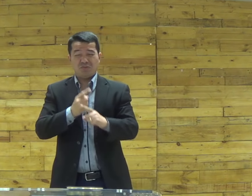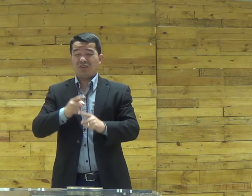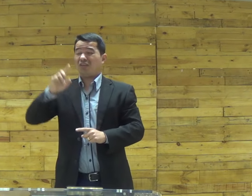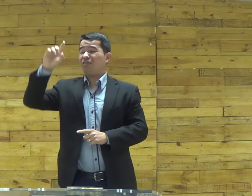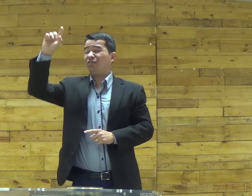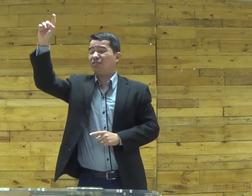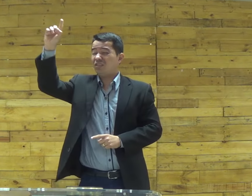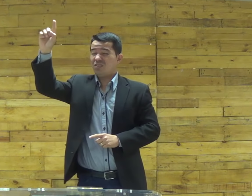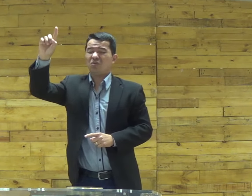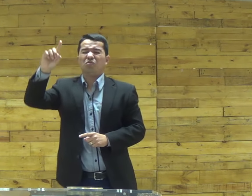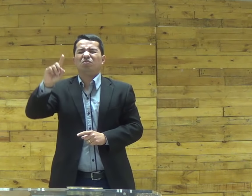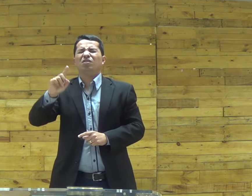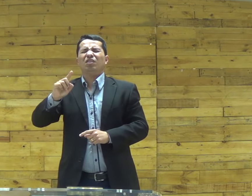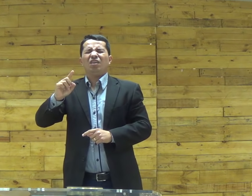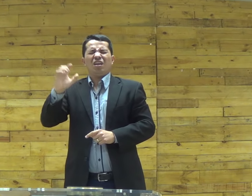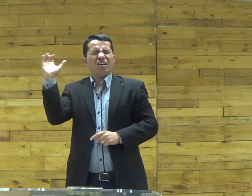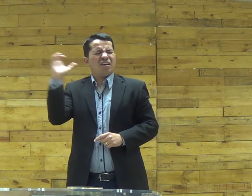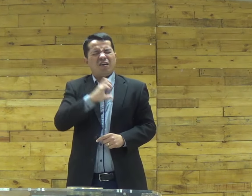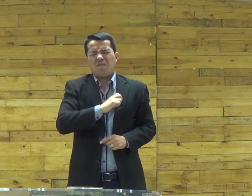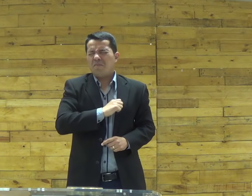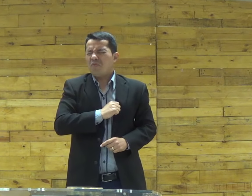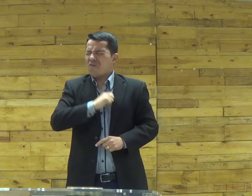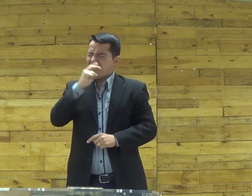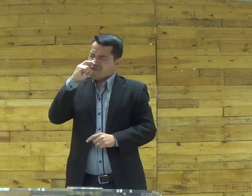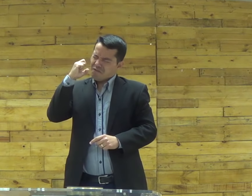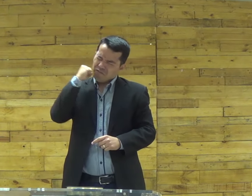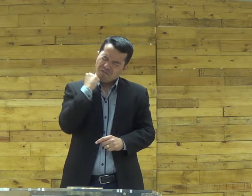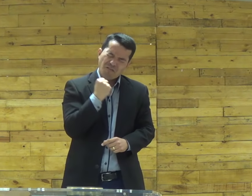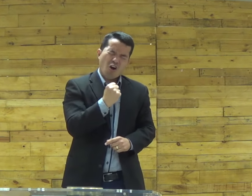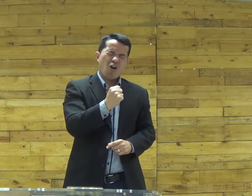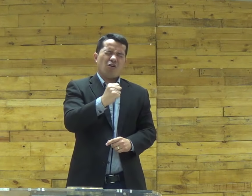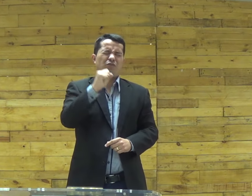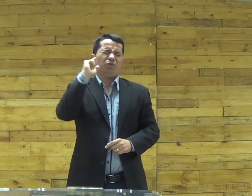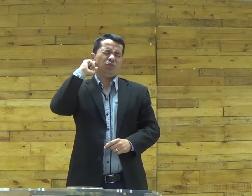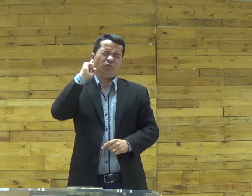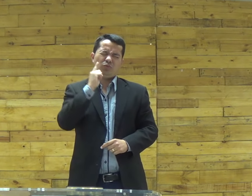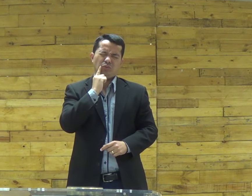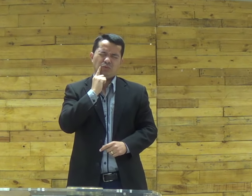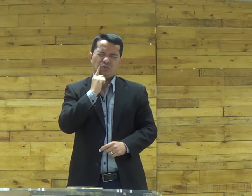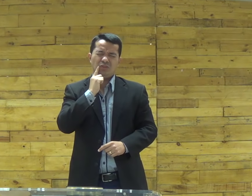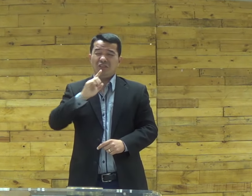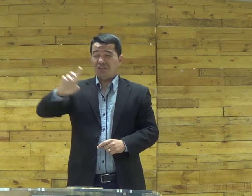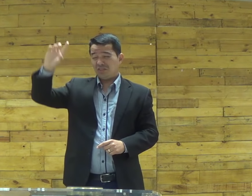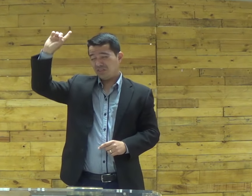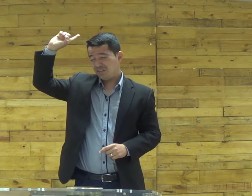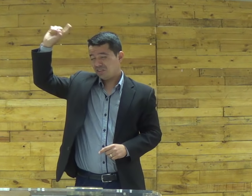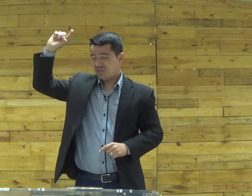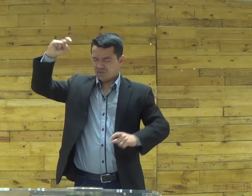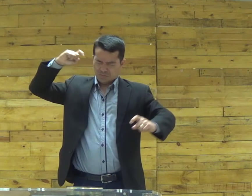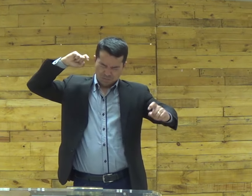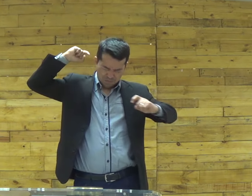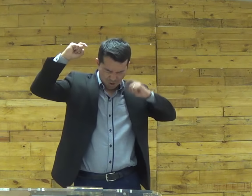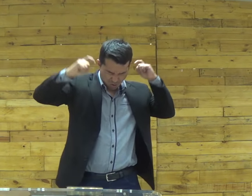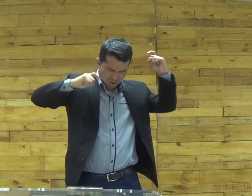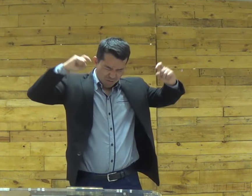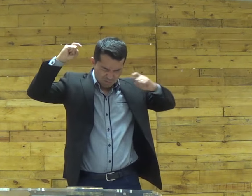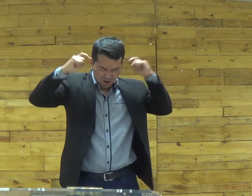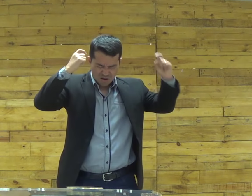suas bênçãos Deus. Porque o Senhor é um Deus que ama. O Senhor ama de uma maneira muito profunda o surdo. O Senhor